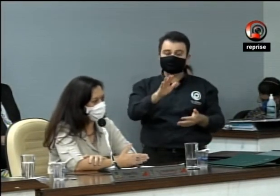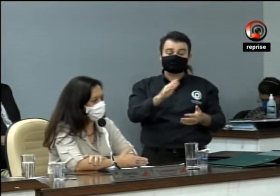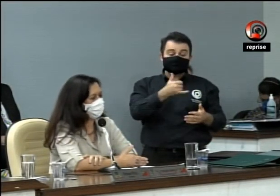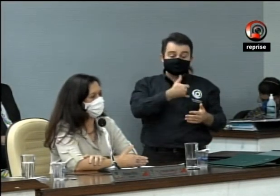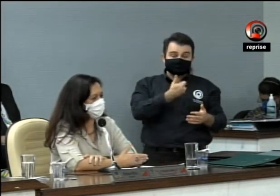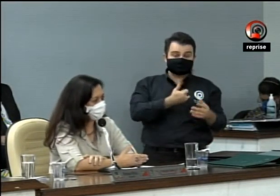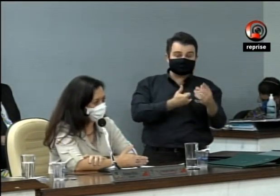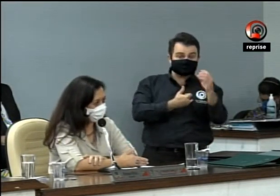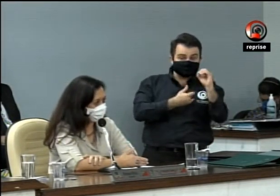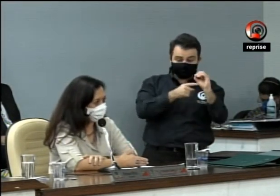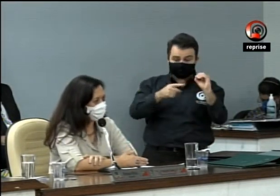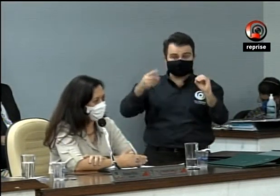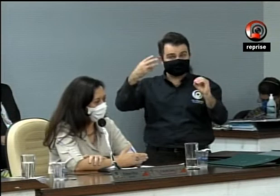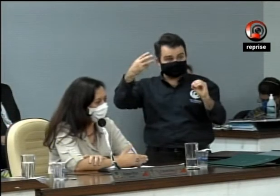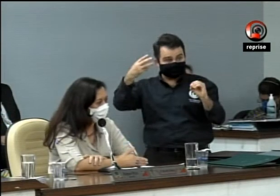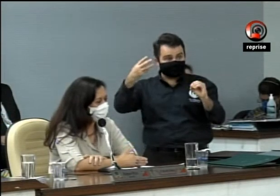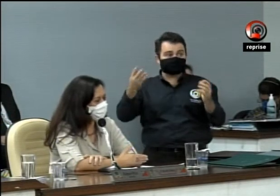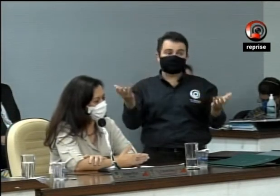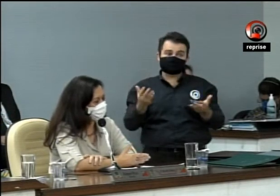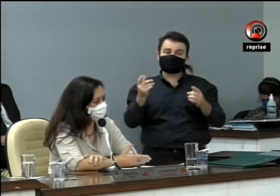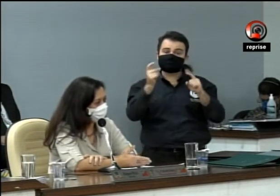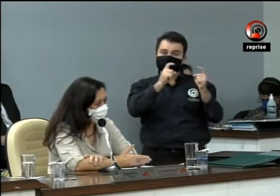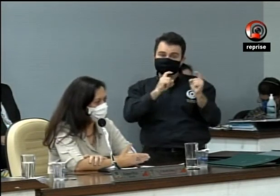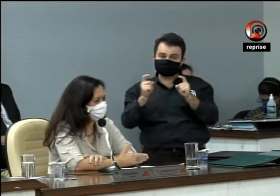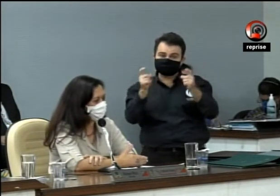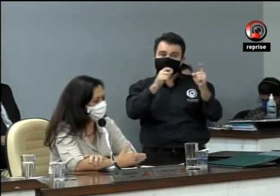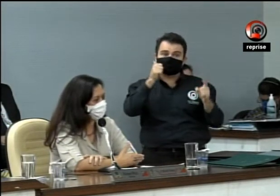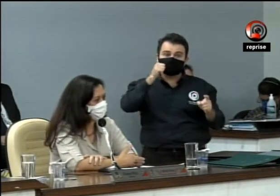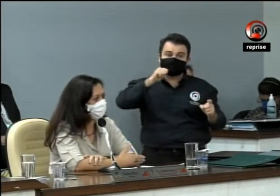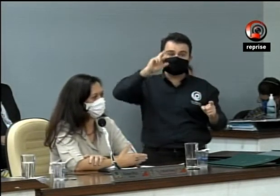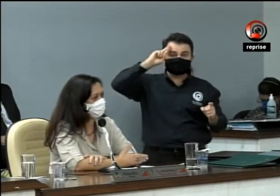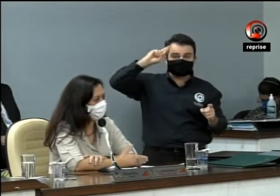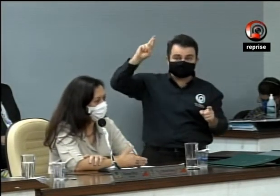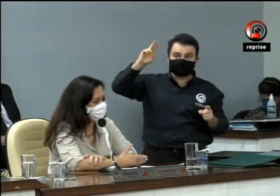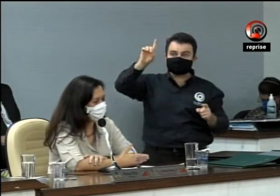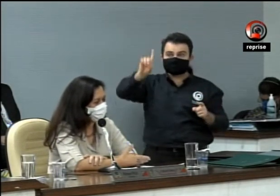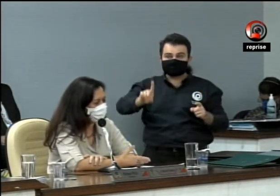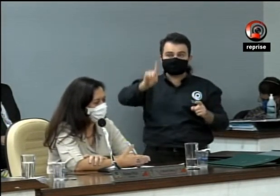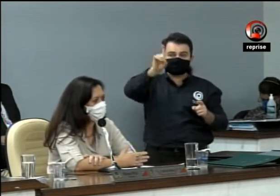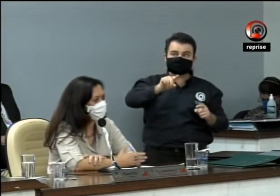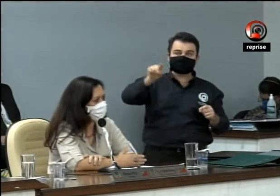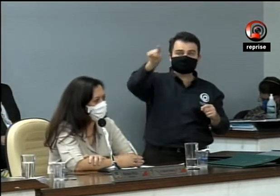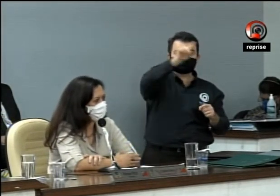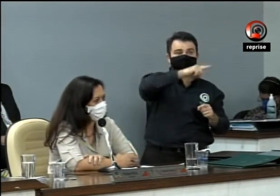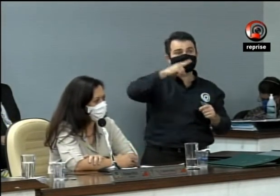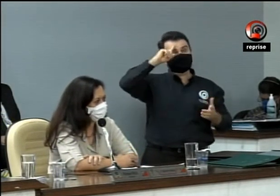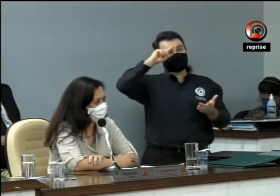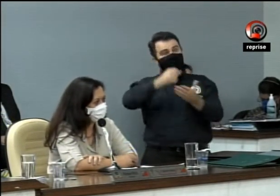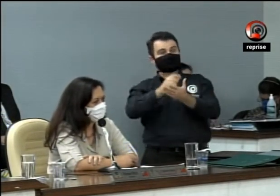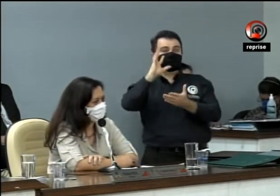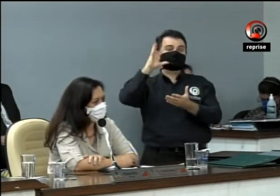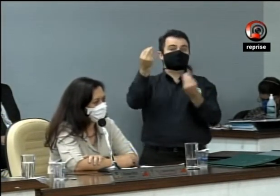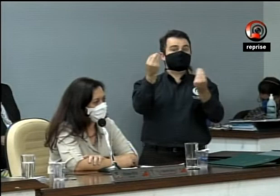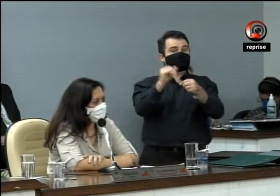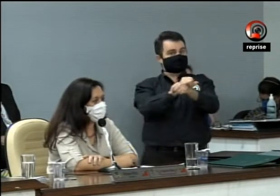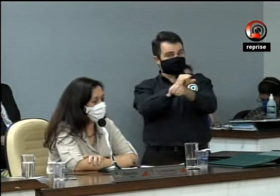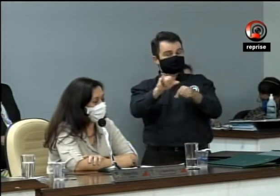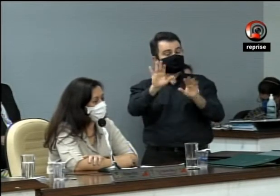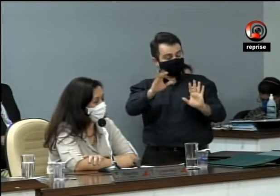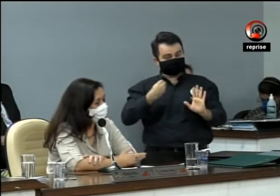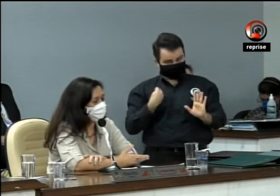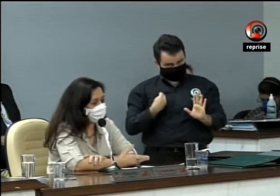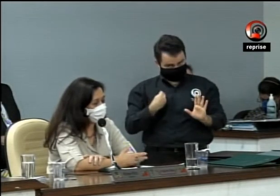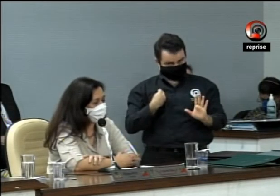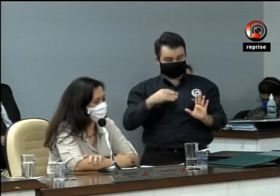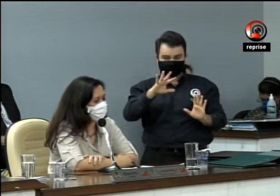sendo discutido com os diretores, com os gestores escolares, para a gente definir a melhor estratégia. Mas a retomada